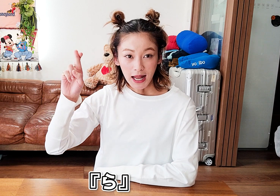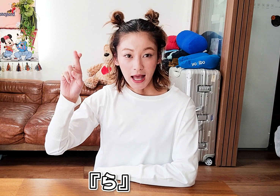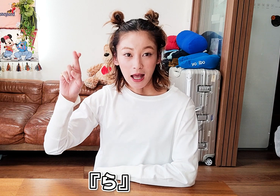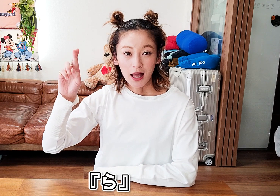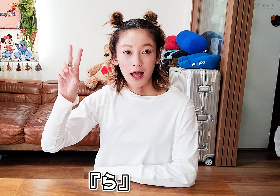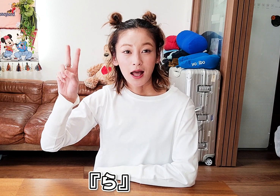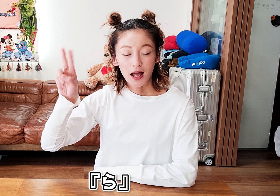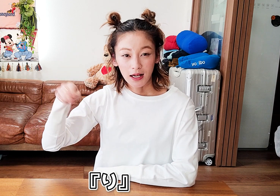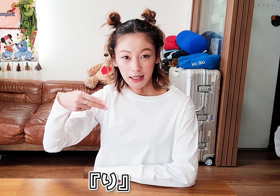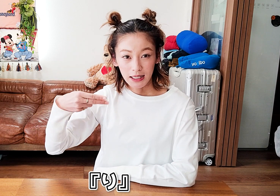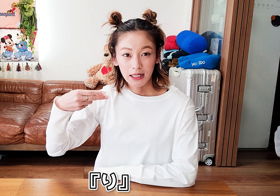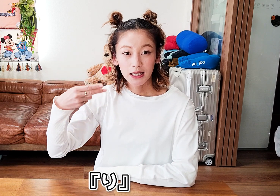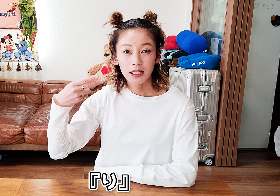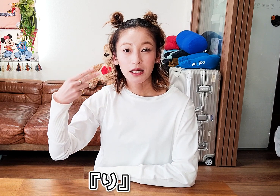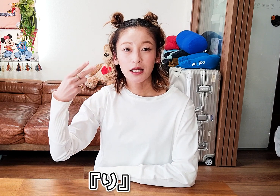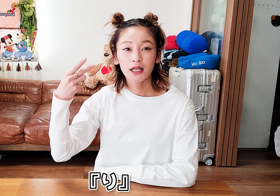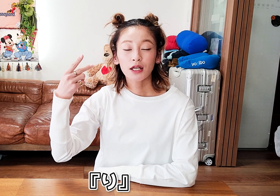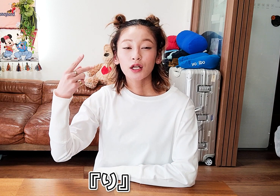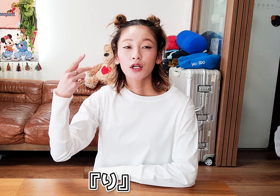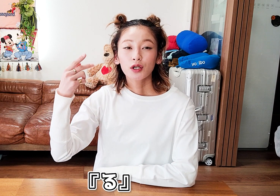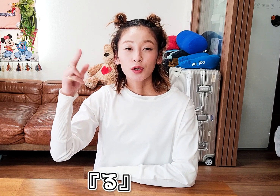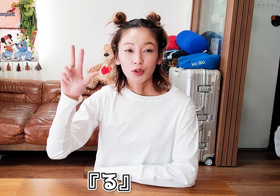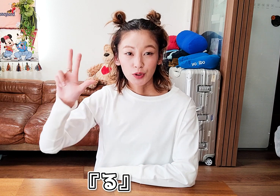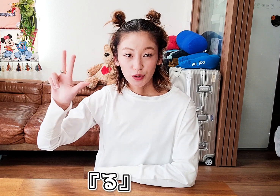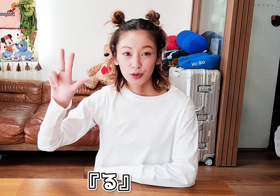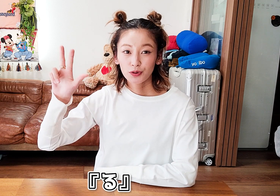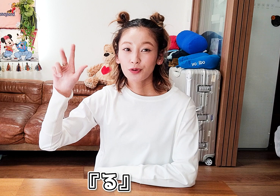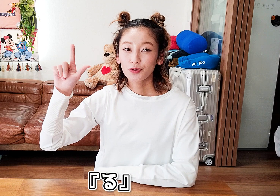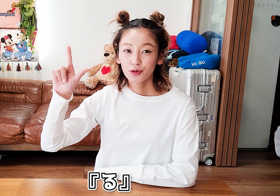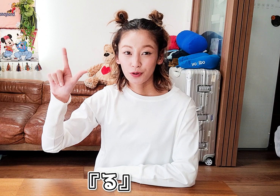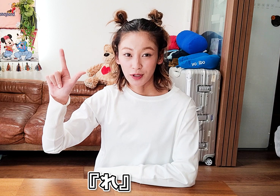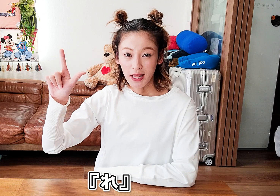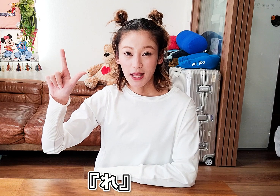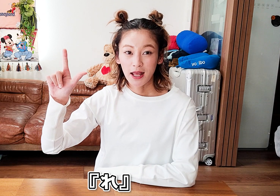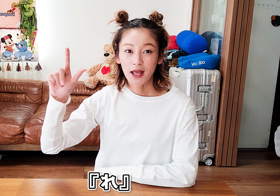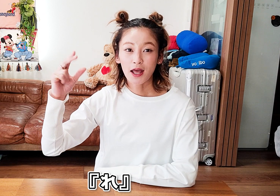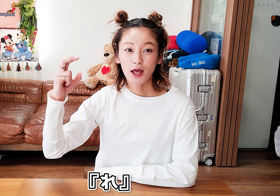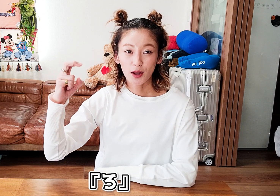ラリルレ